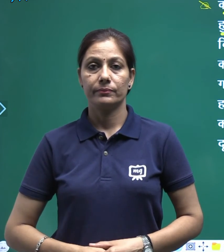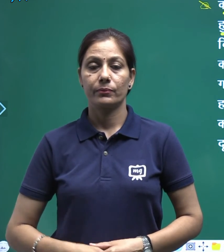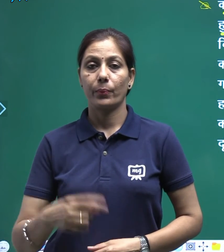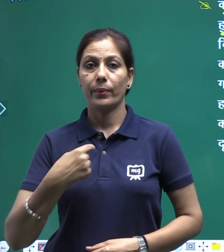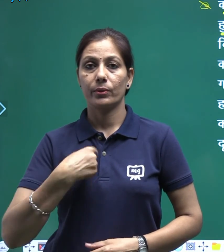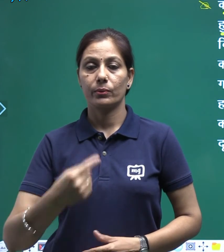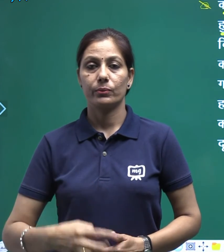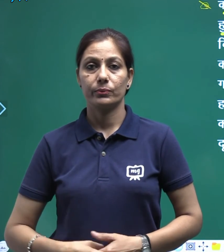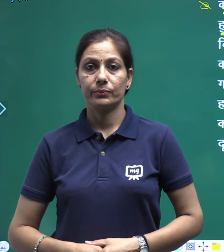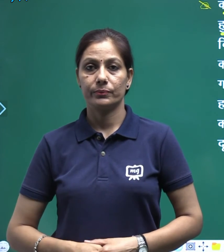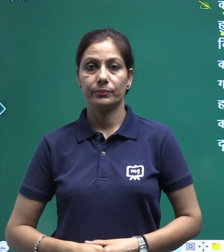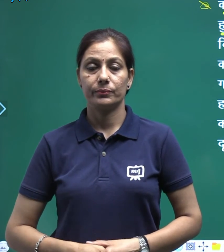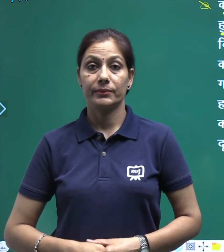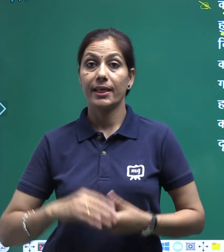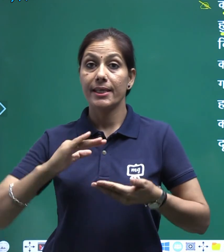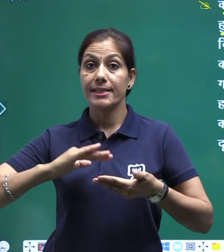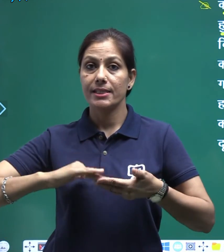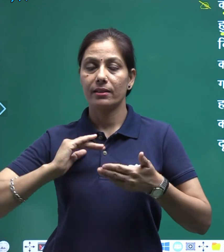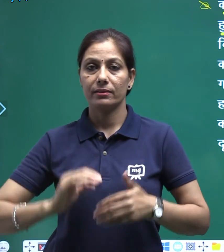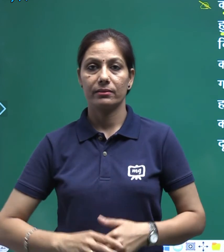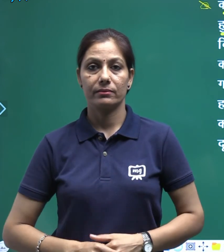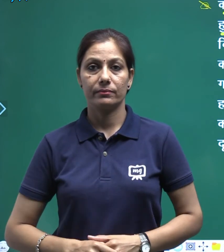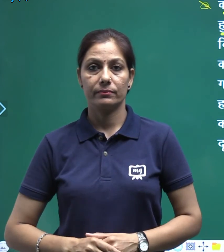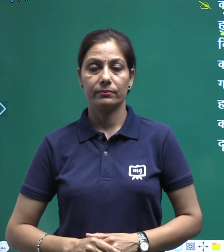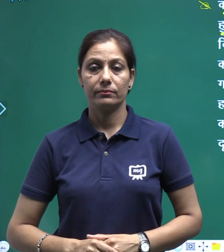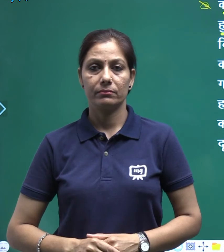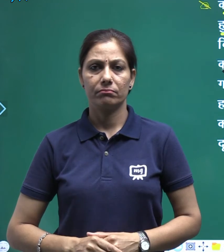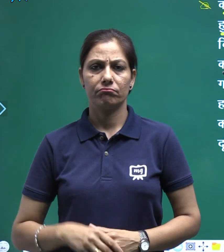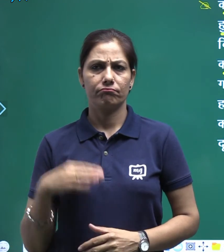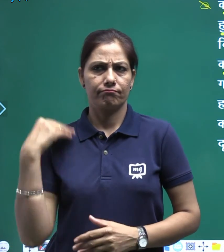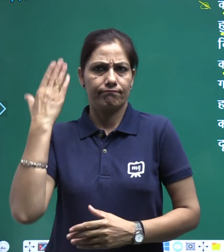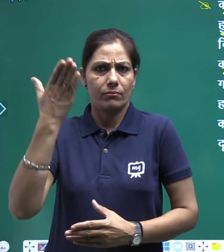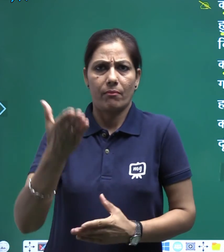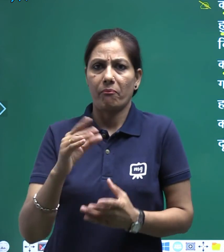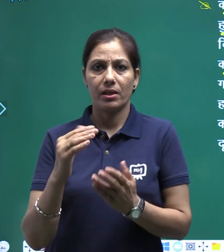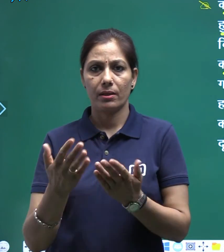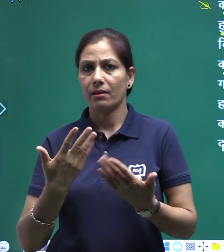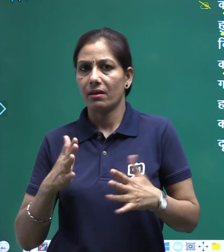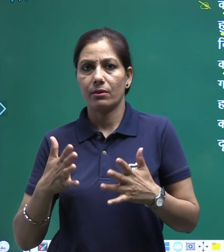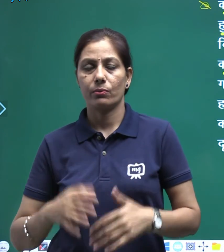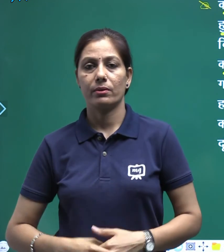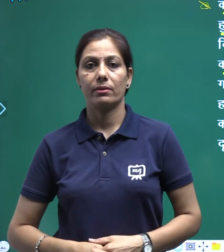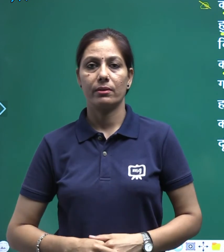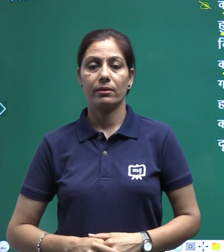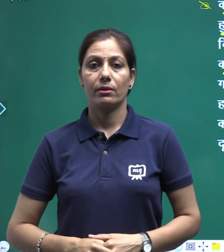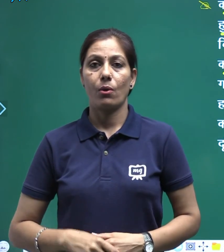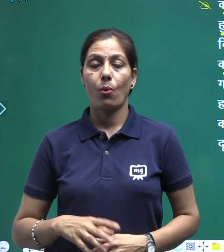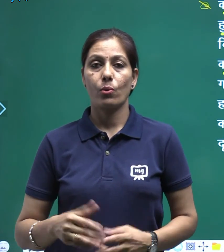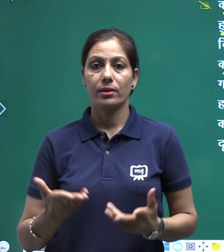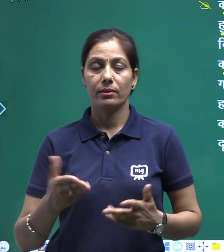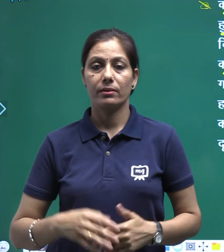मैं तो शादी कभी नहीं करूंगी। और